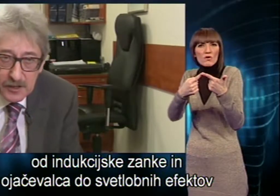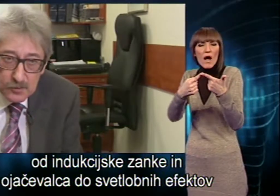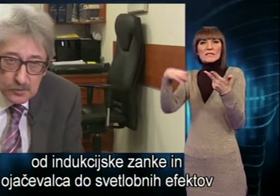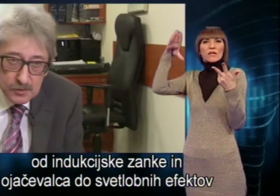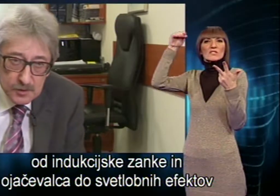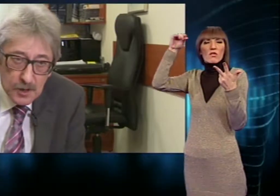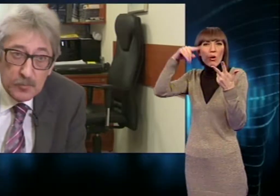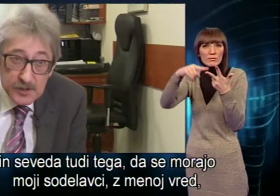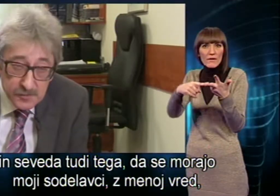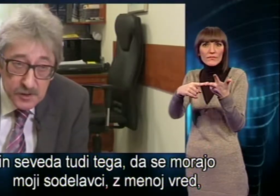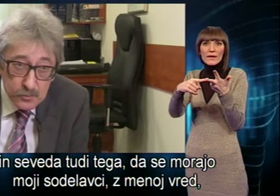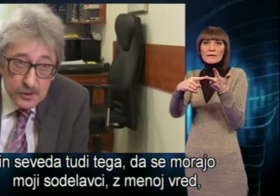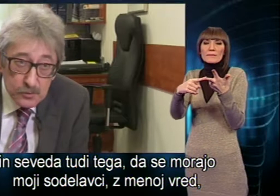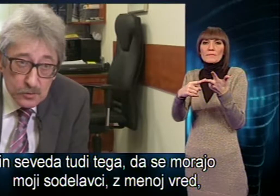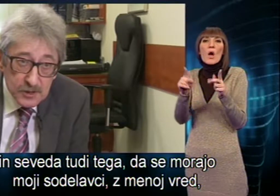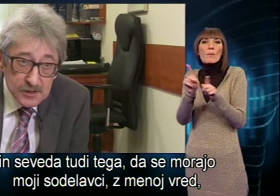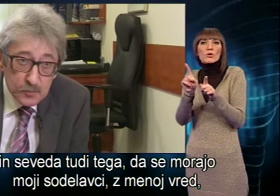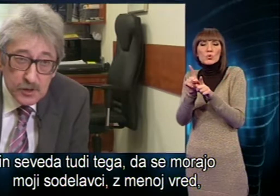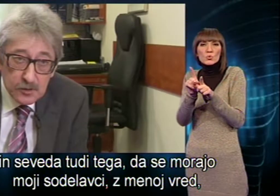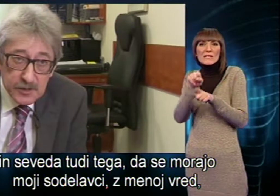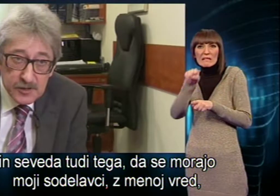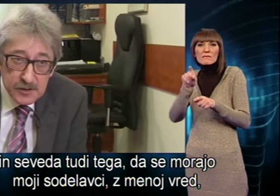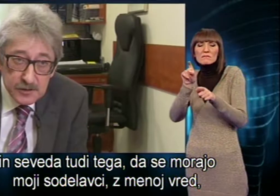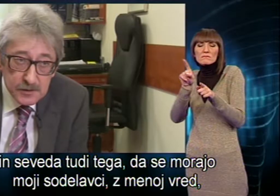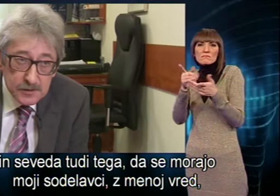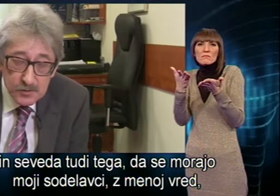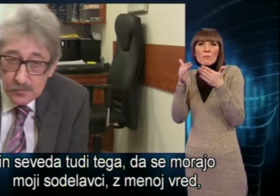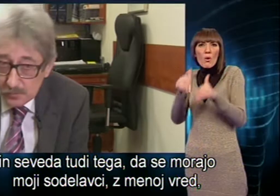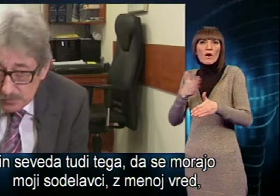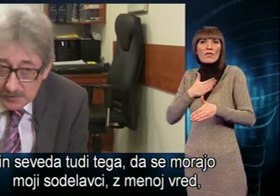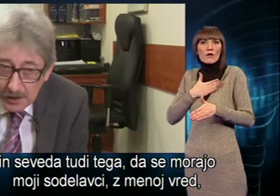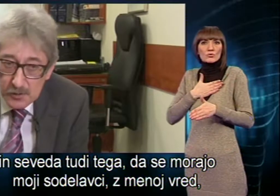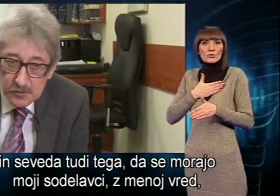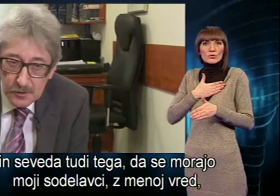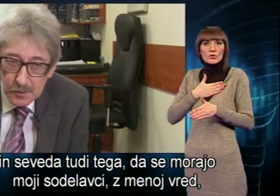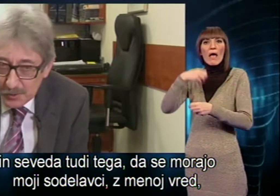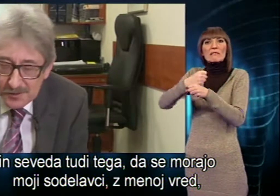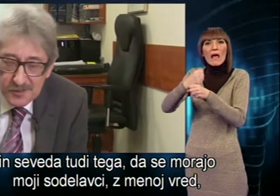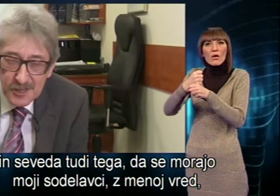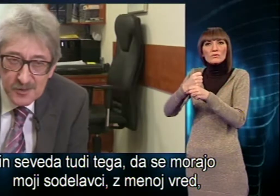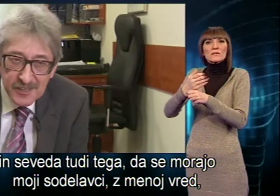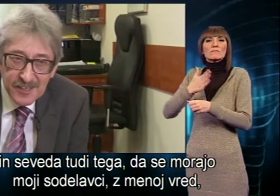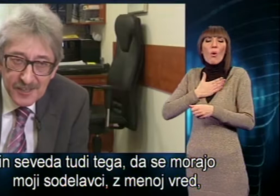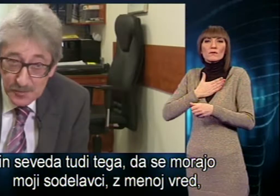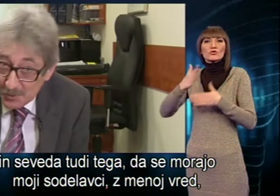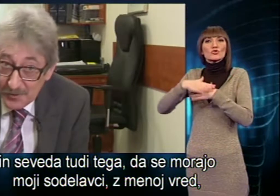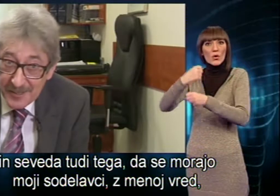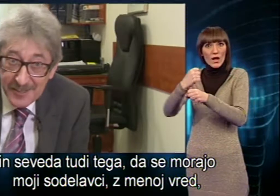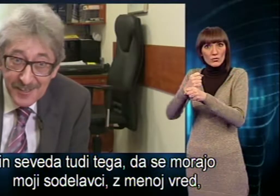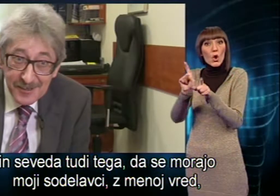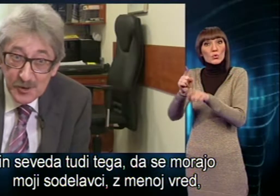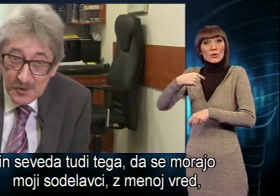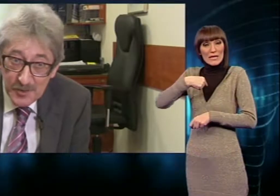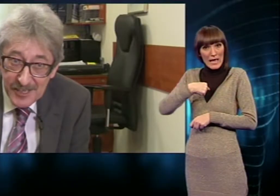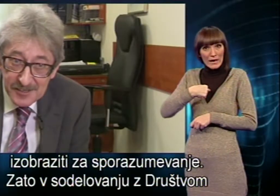svetlobnih efektov, pa seveda tudi to, da se morajo naši delavci oziroma moji sodelavci z menoj